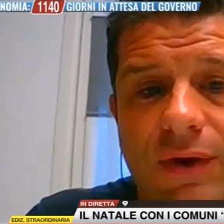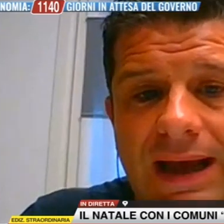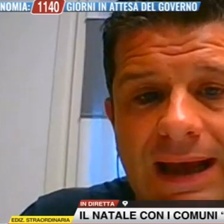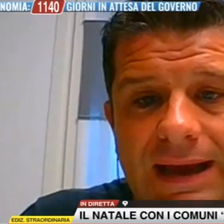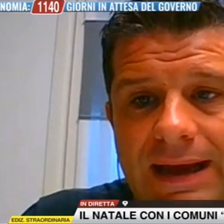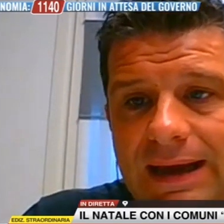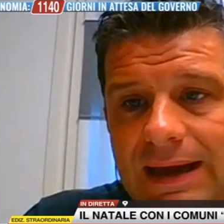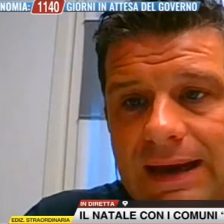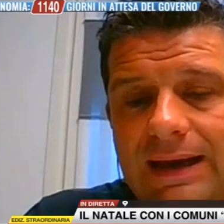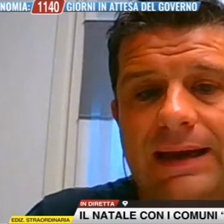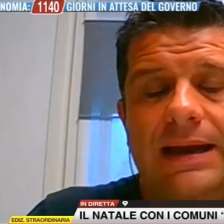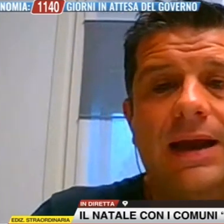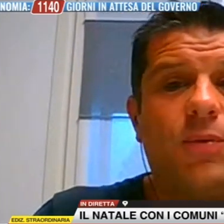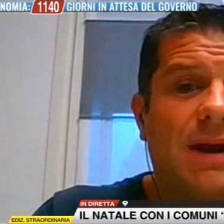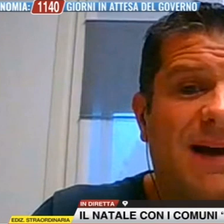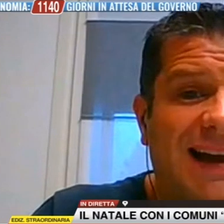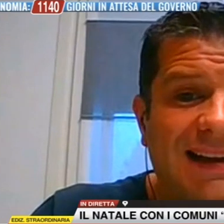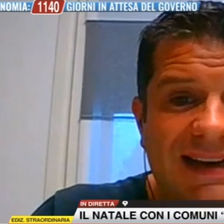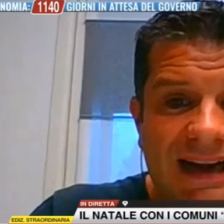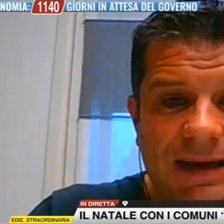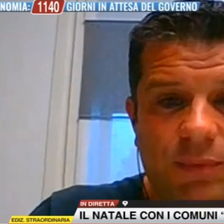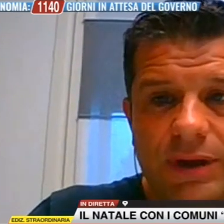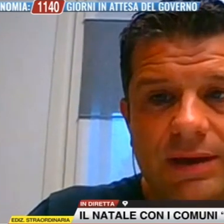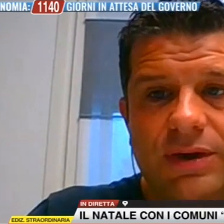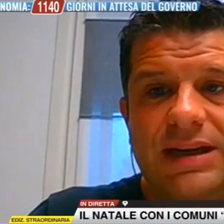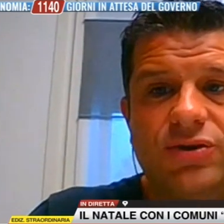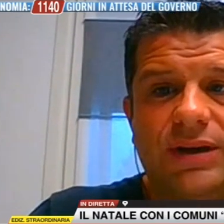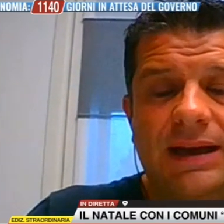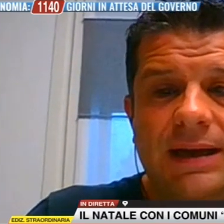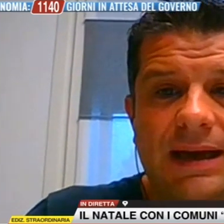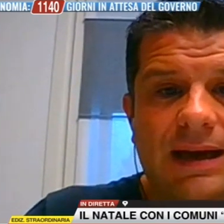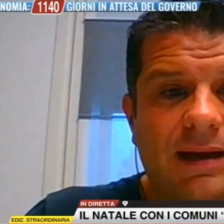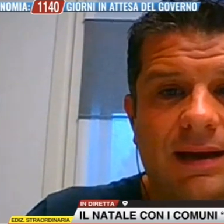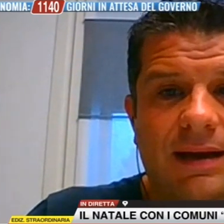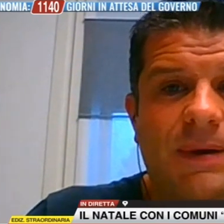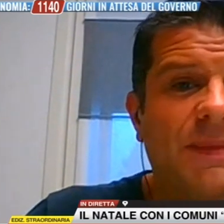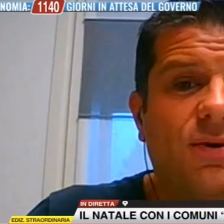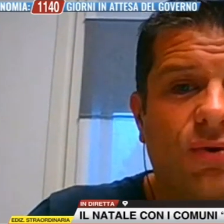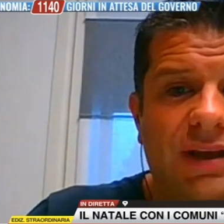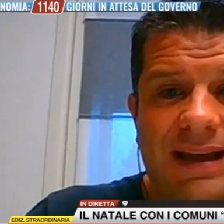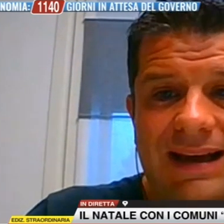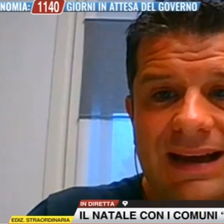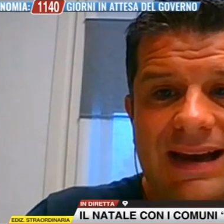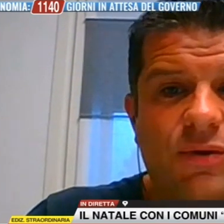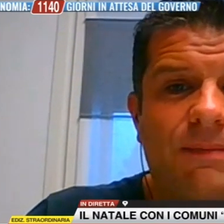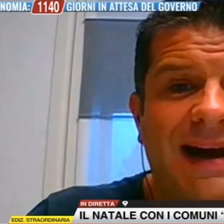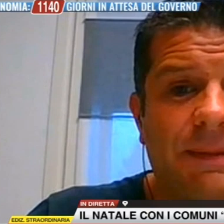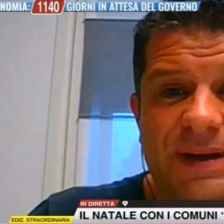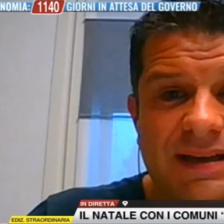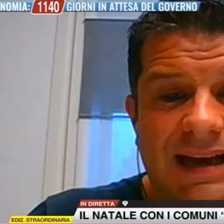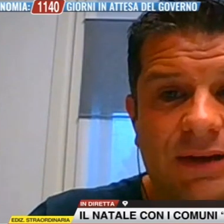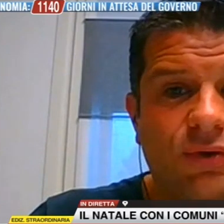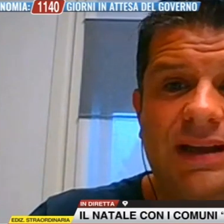momento è un problema anche di carattere politico, nel senso che il Premier Conte, che non ha